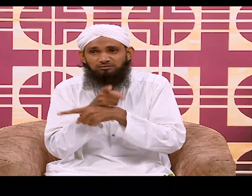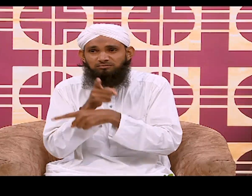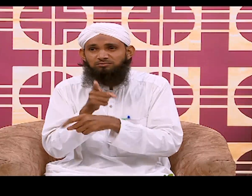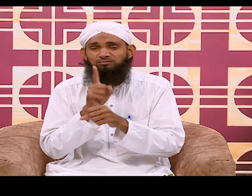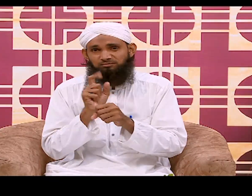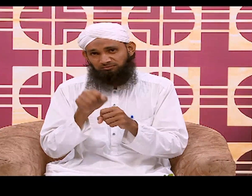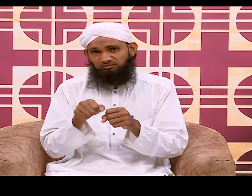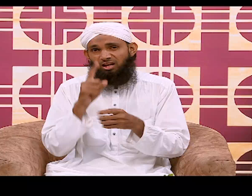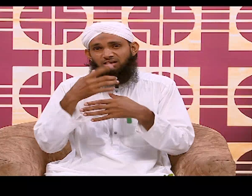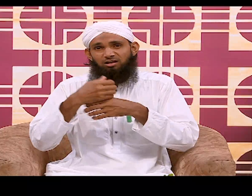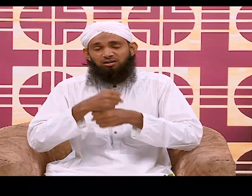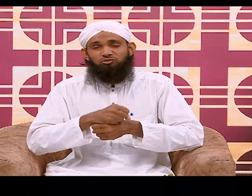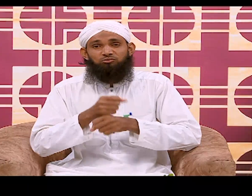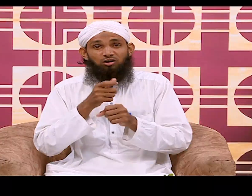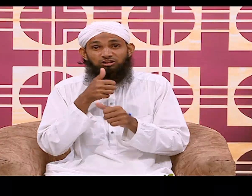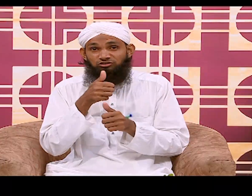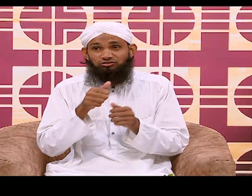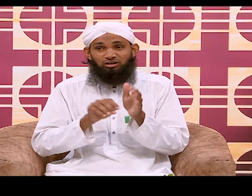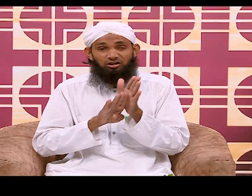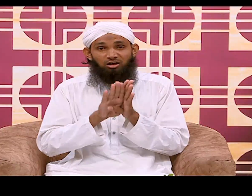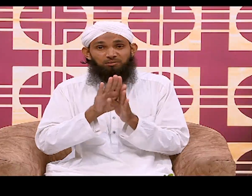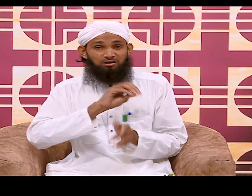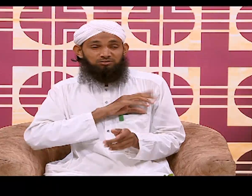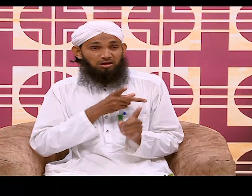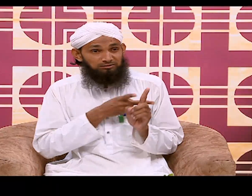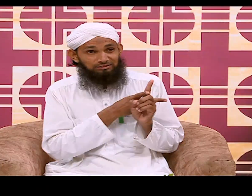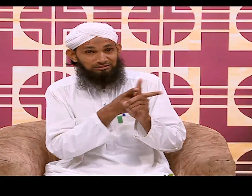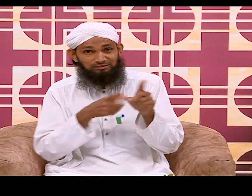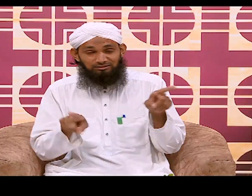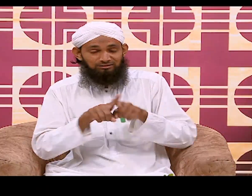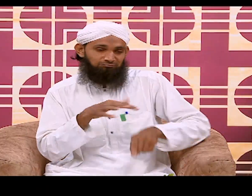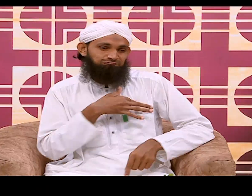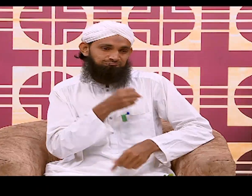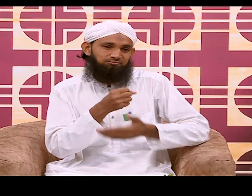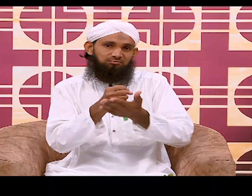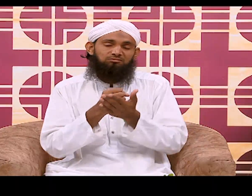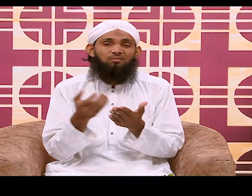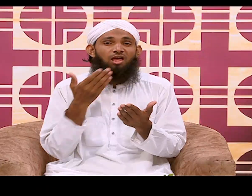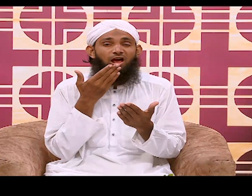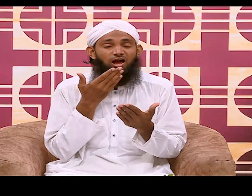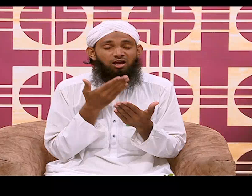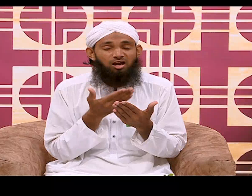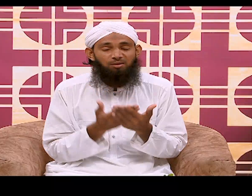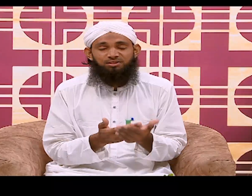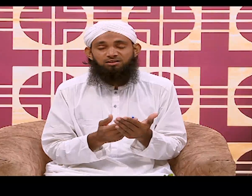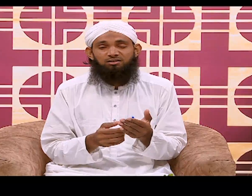ہیں۔ اللہ پاک ہمیں نیکی کی دعوت دینے کا نہ ختم ہونے والا جذبہ نصیب فرمائے۔ آمین بجاہ